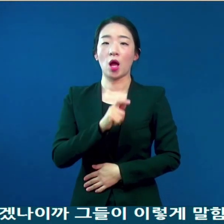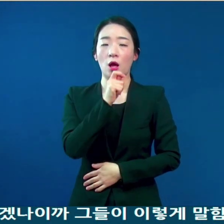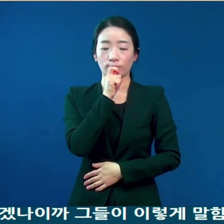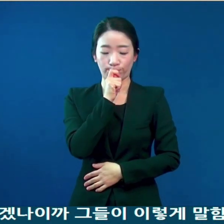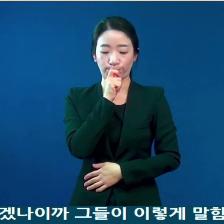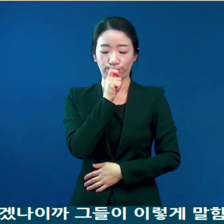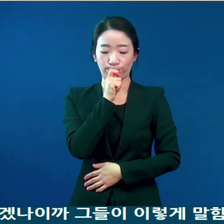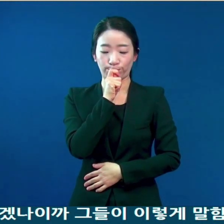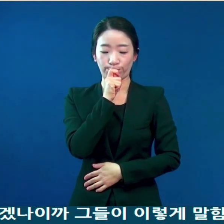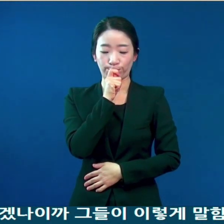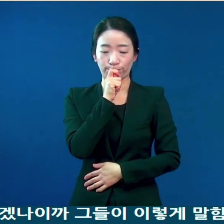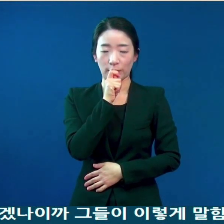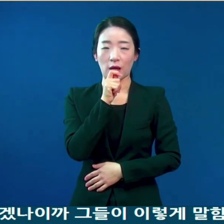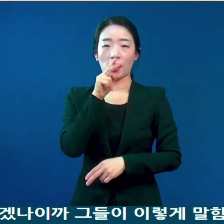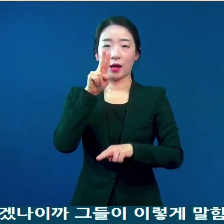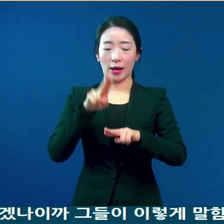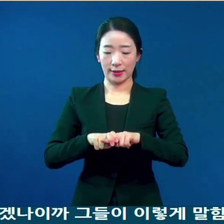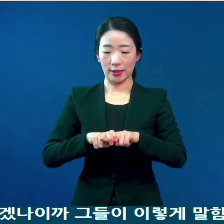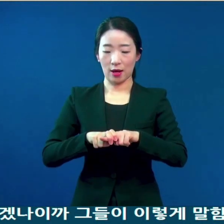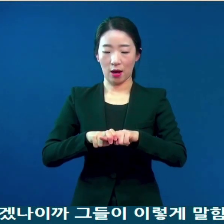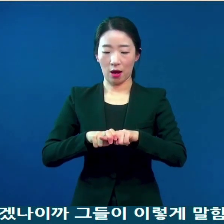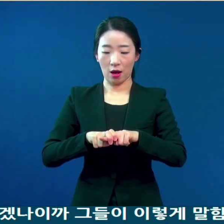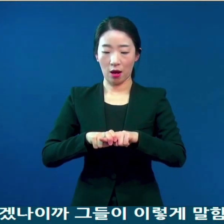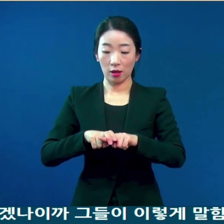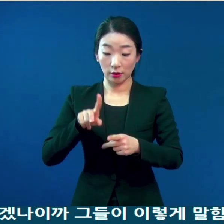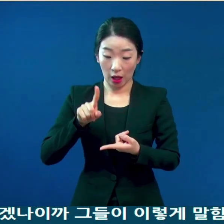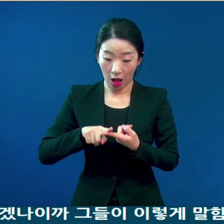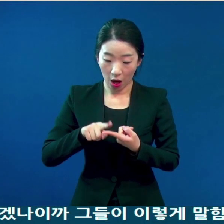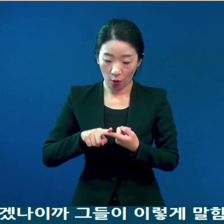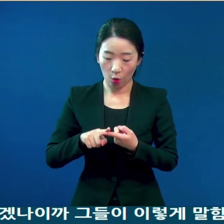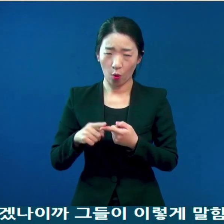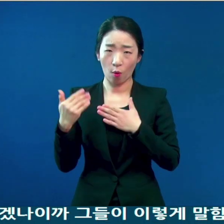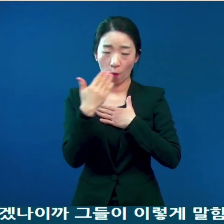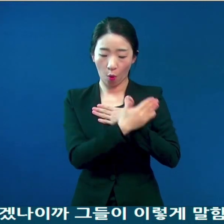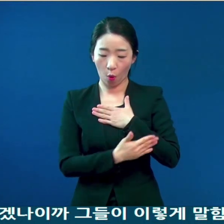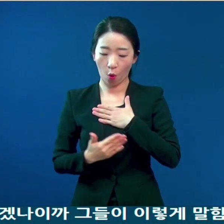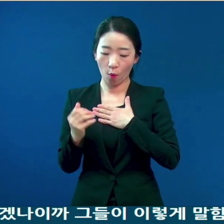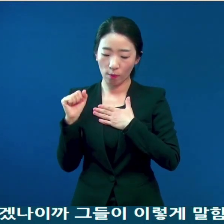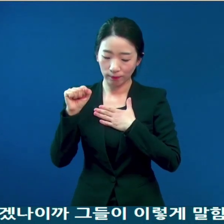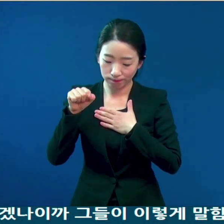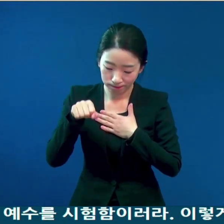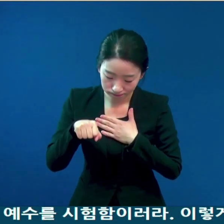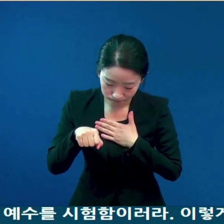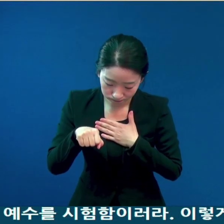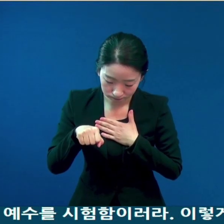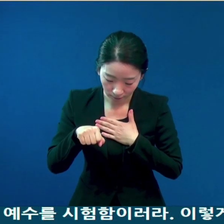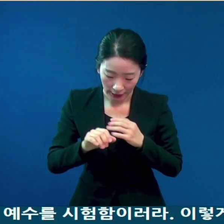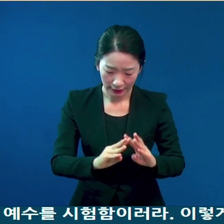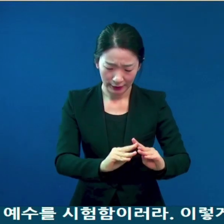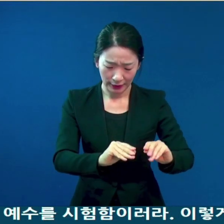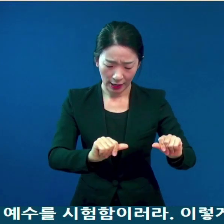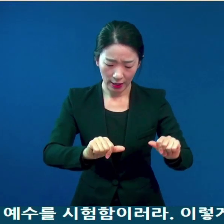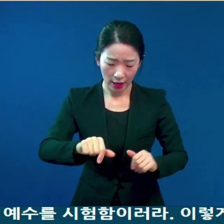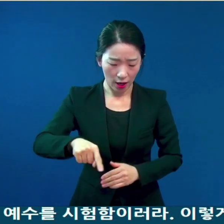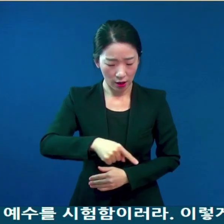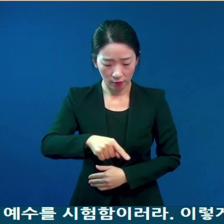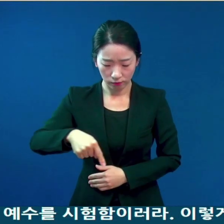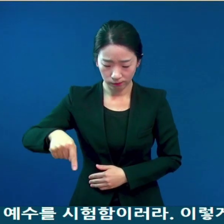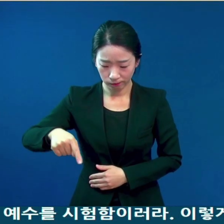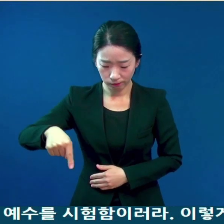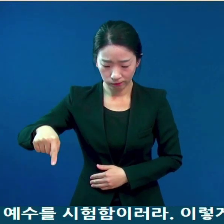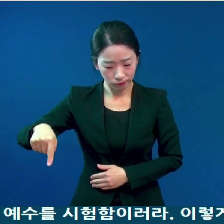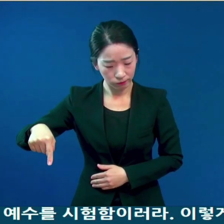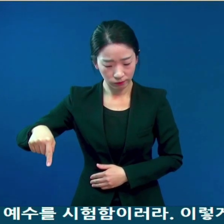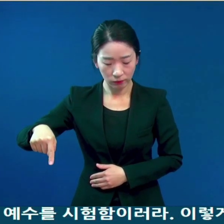하시고 앉아있던 자세에서 몸을 좀 더 구부려서 땅에다가 무언가 쓰기 시작을